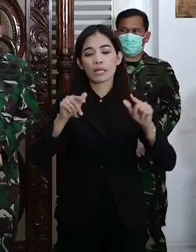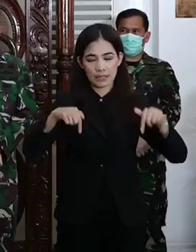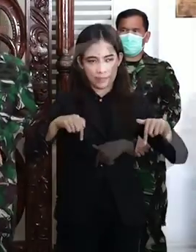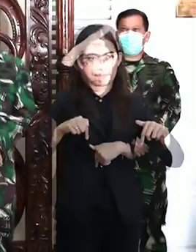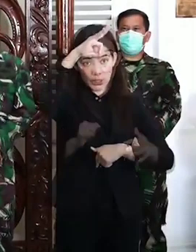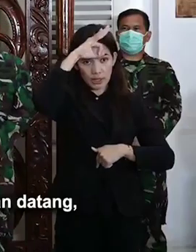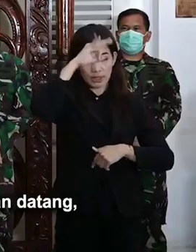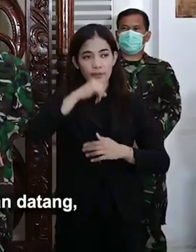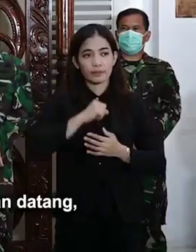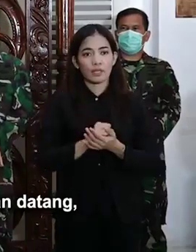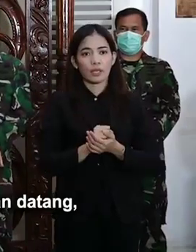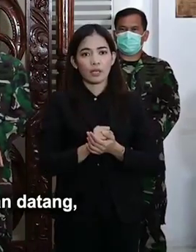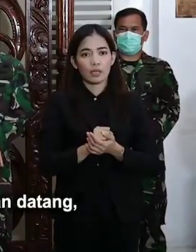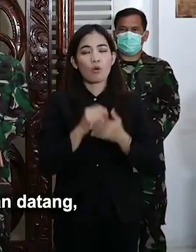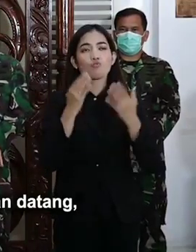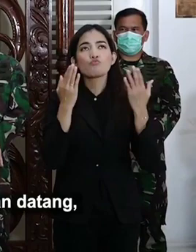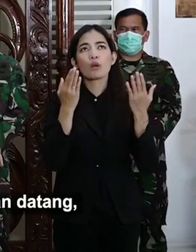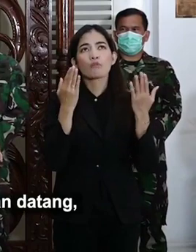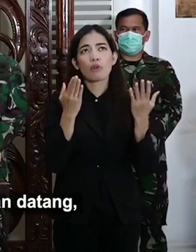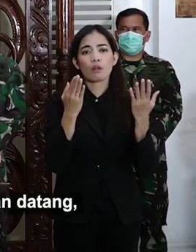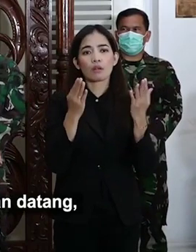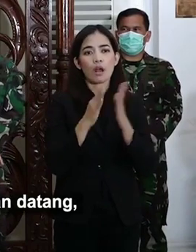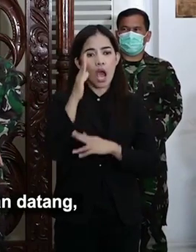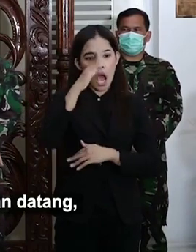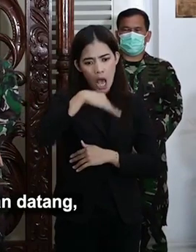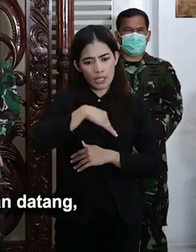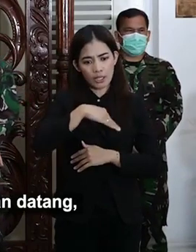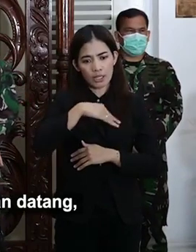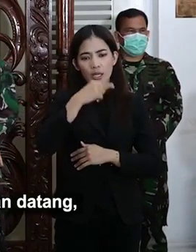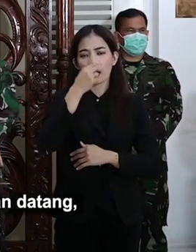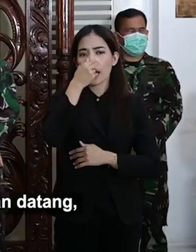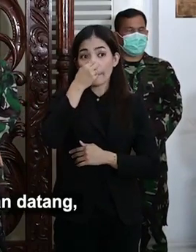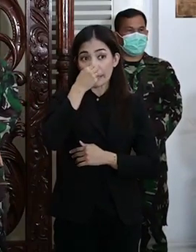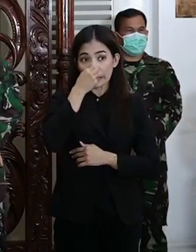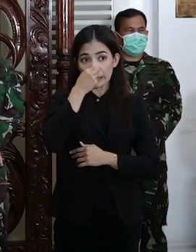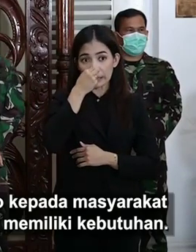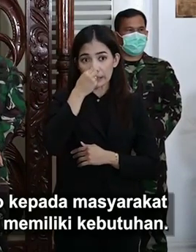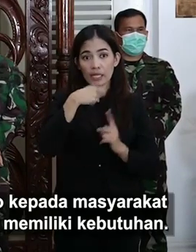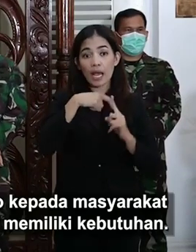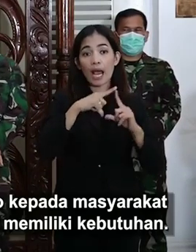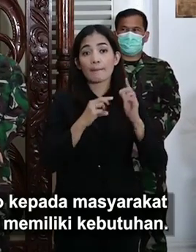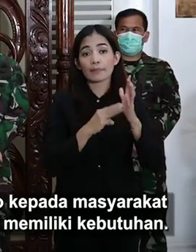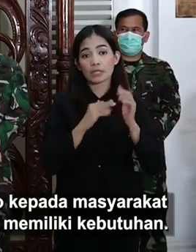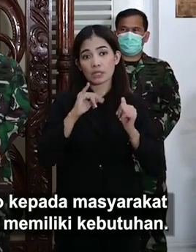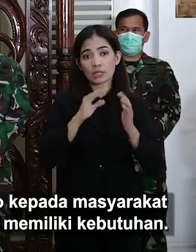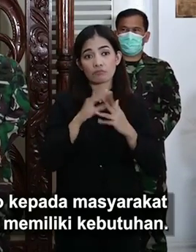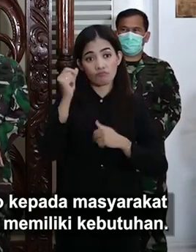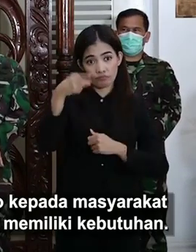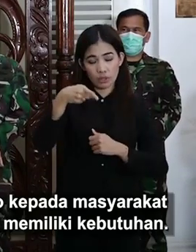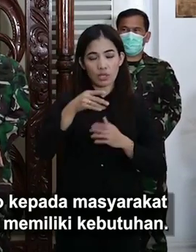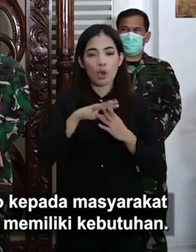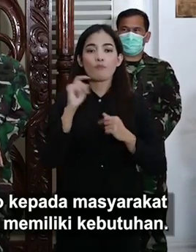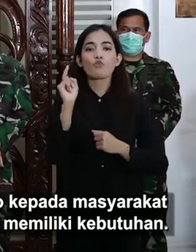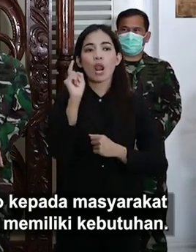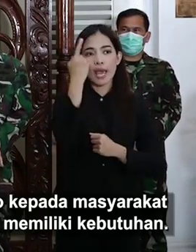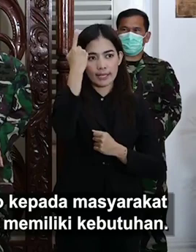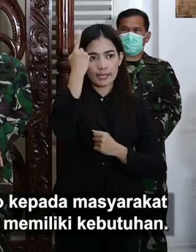COVID-19. Insya Allah mulai hari Kamis yang akan datang, hari Lusa, akan